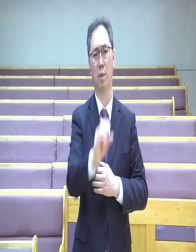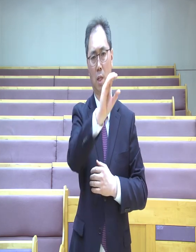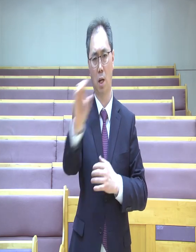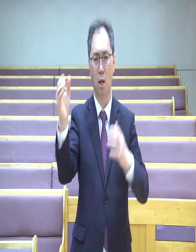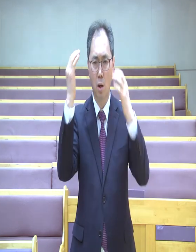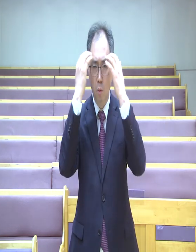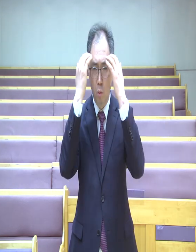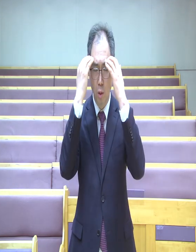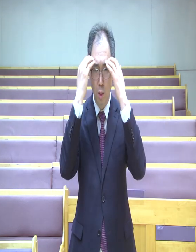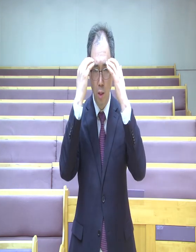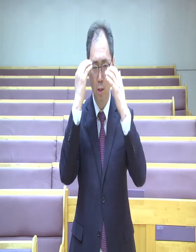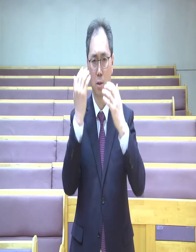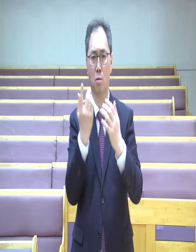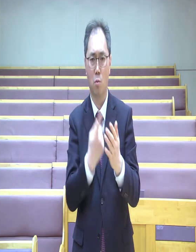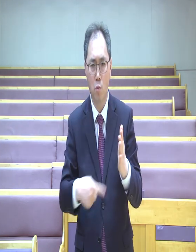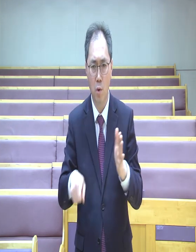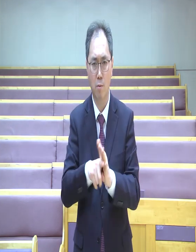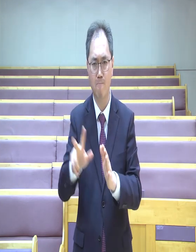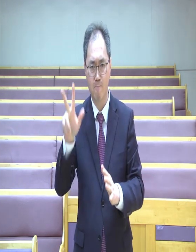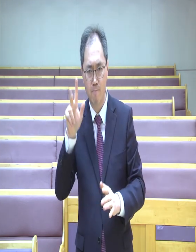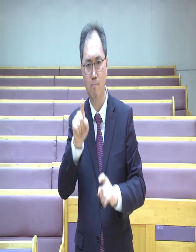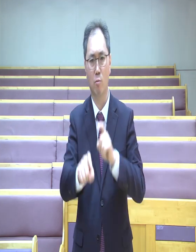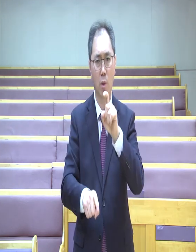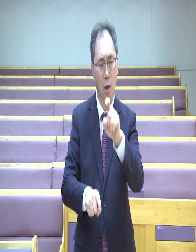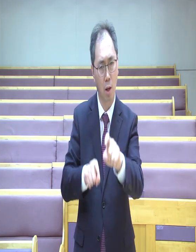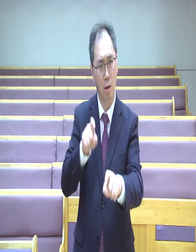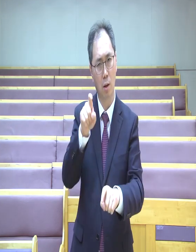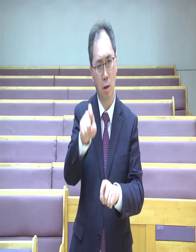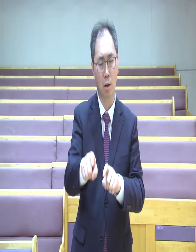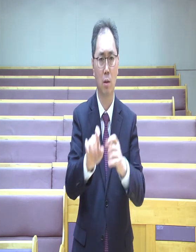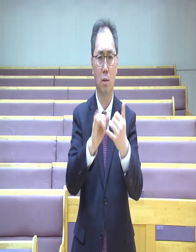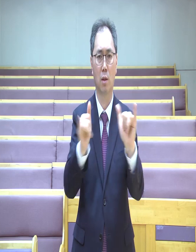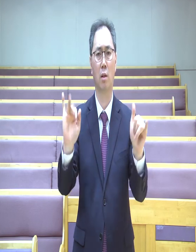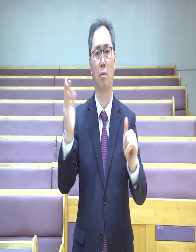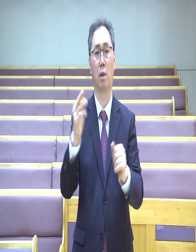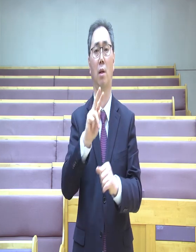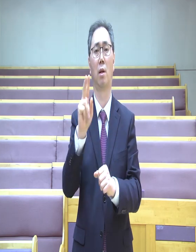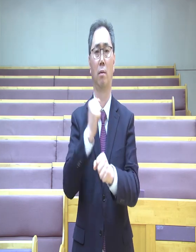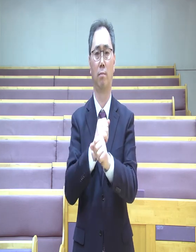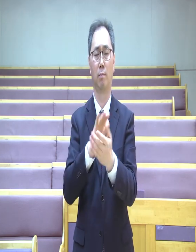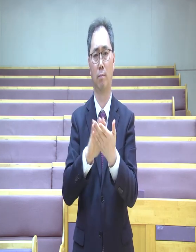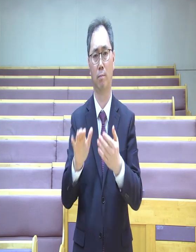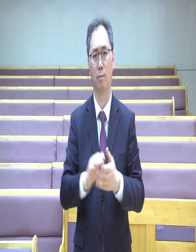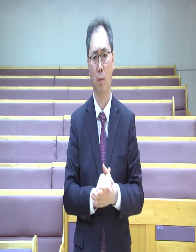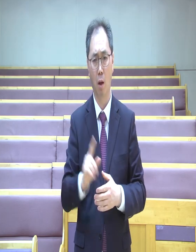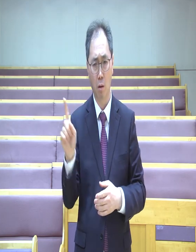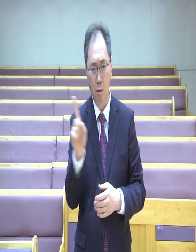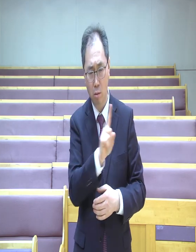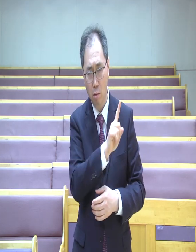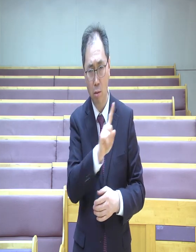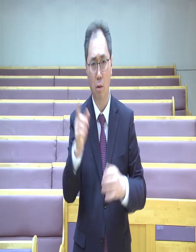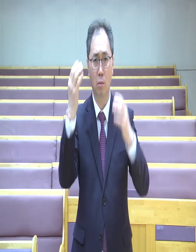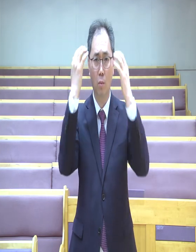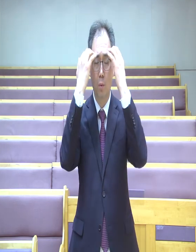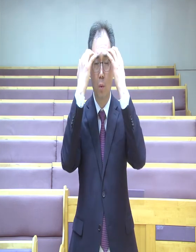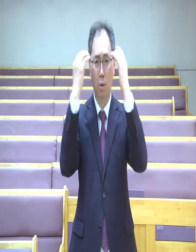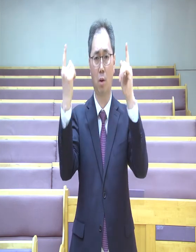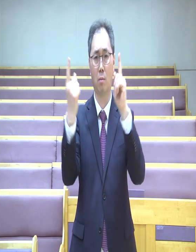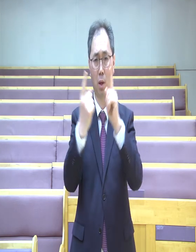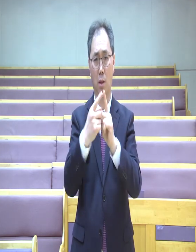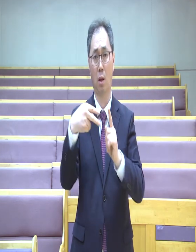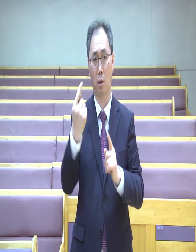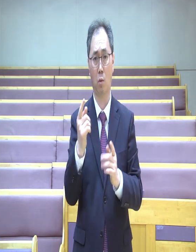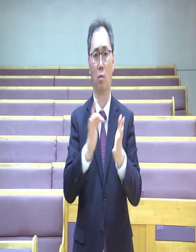걸고 지키며 주님의 길을 걸어야 될 줄로 믿습니다. 어떤 고난이 와도